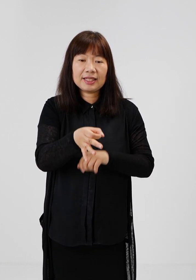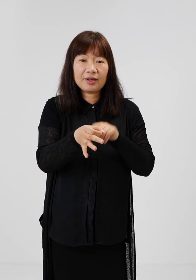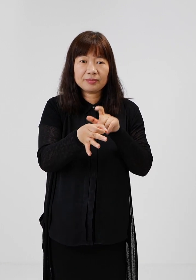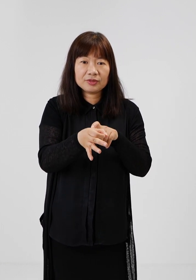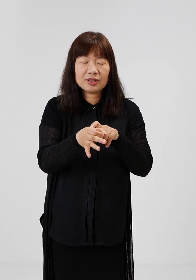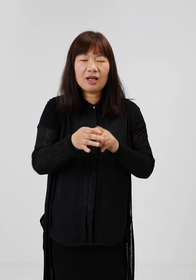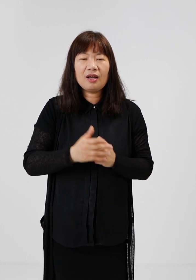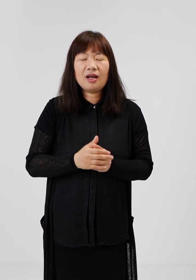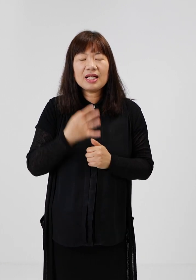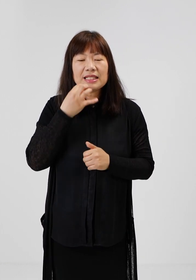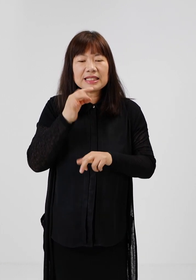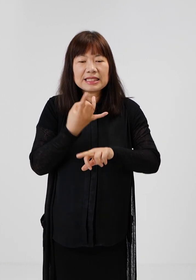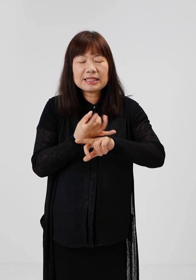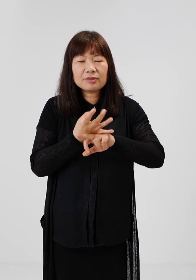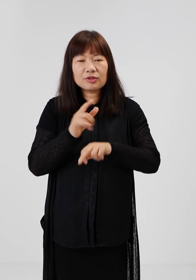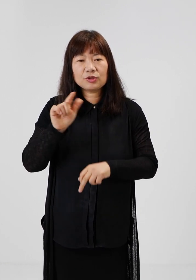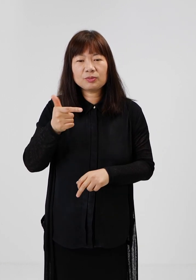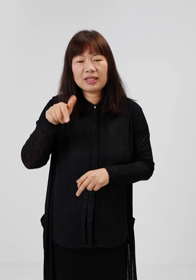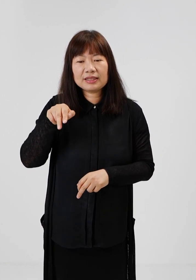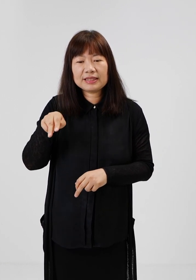600세겔을 달아 오르난에게 주고